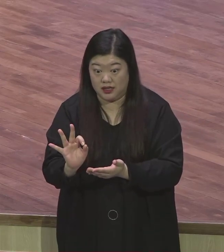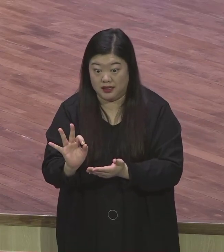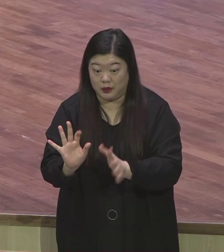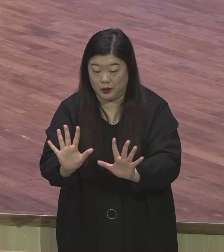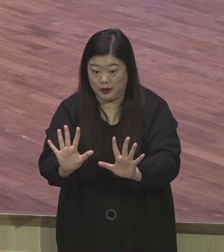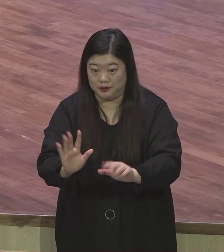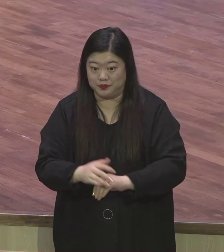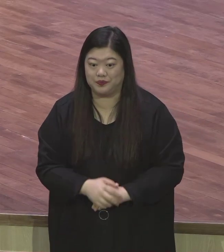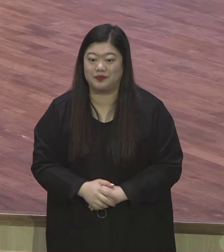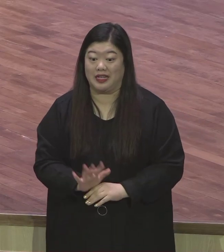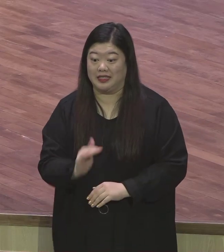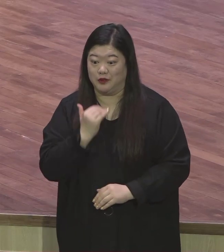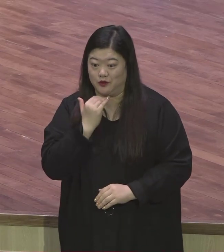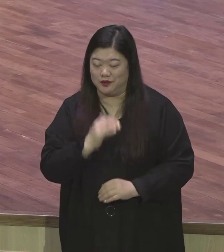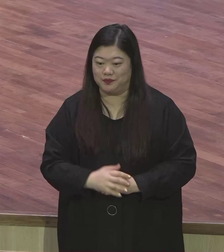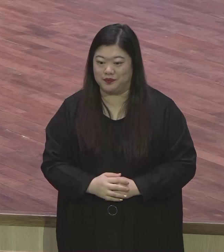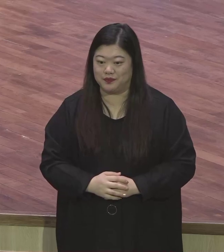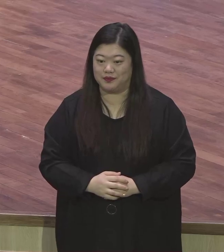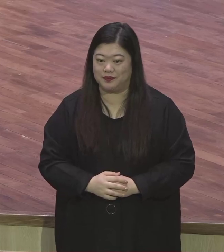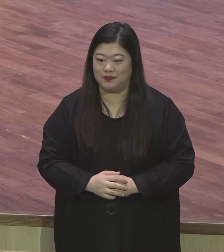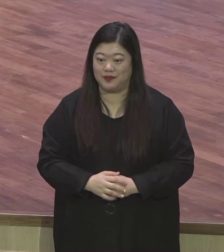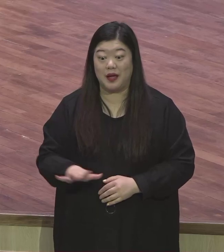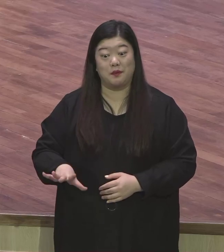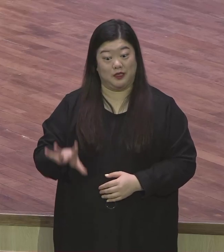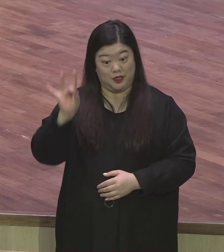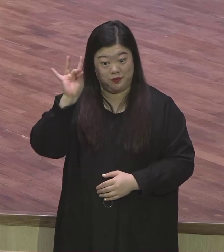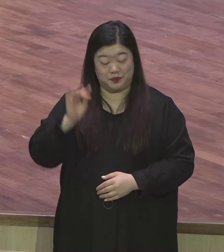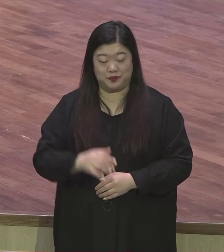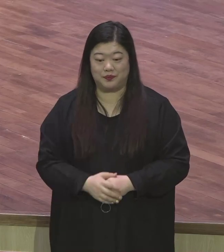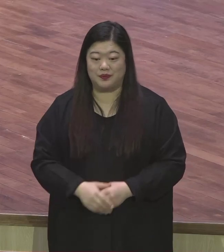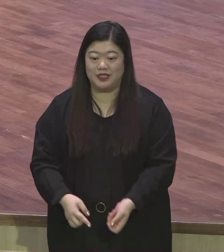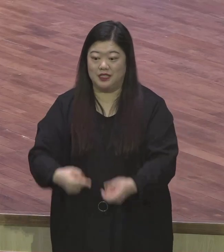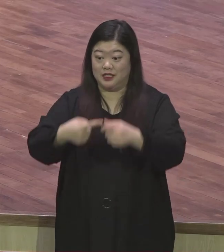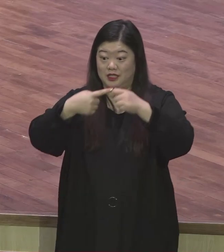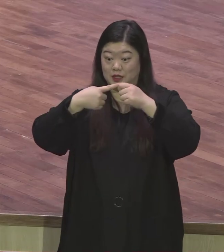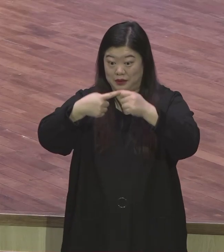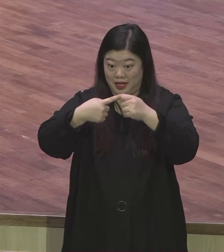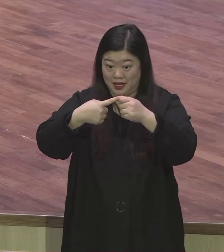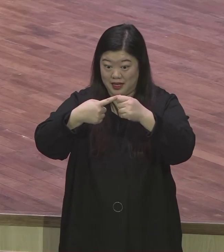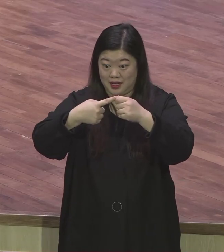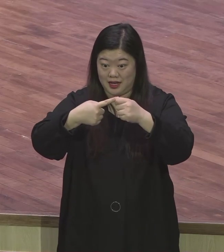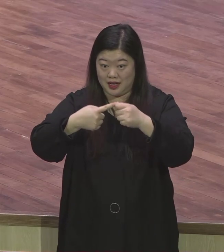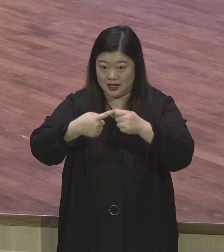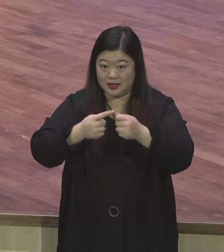영광 한 자씩 한번 해주시기를 바랍니다. 먼저 하